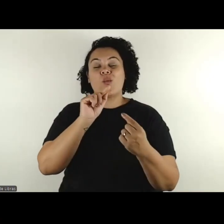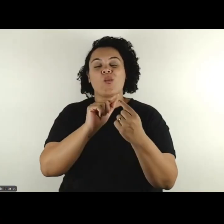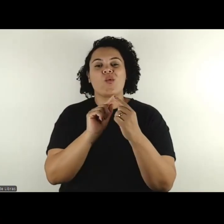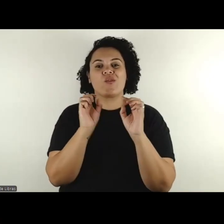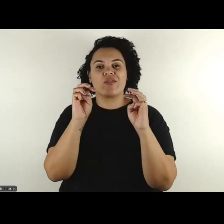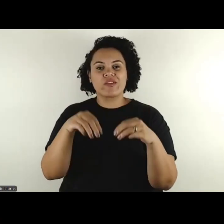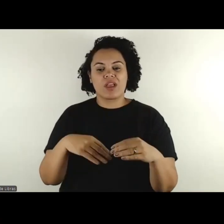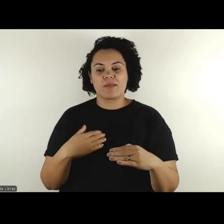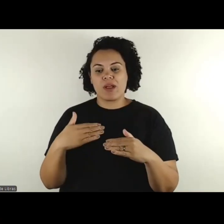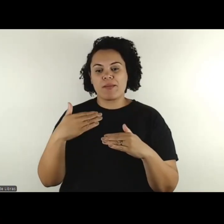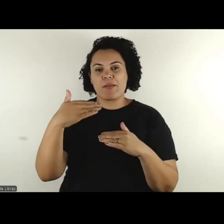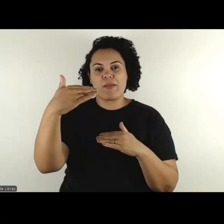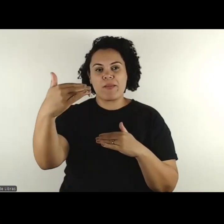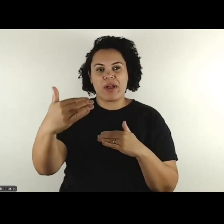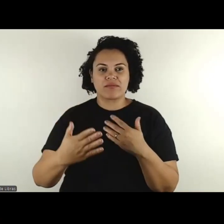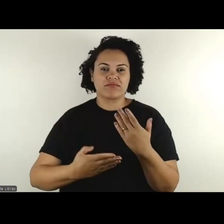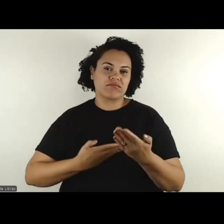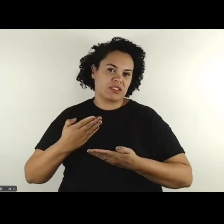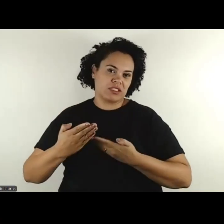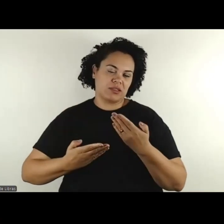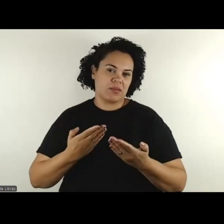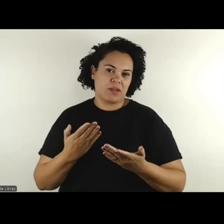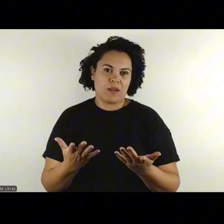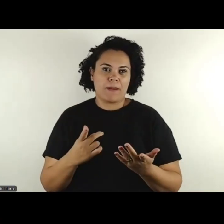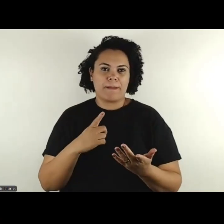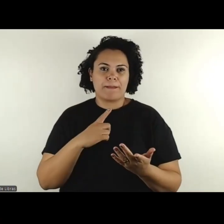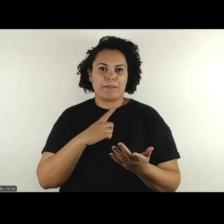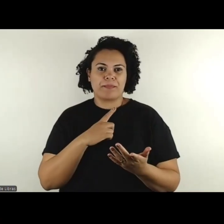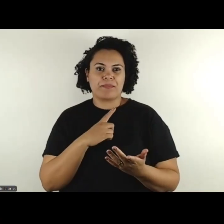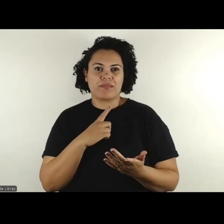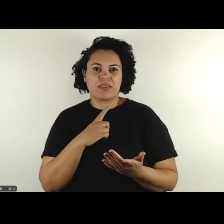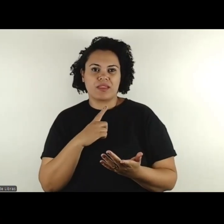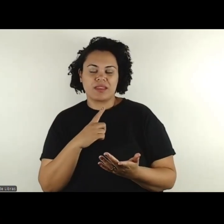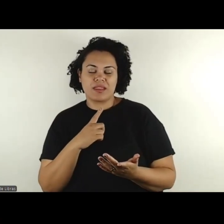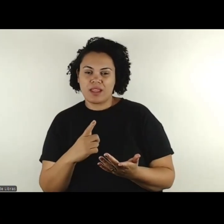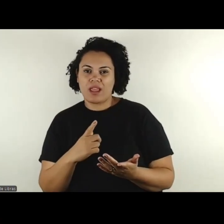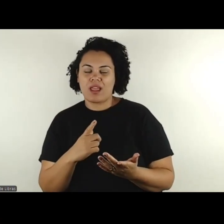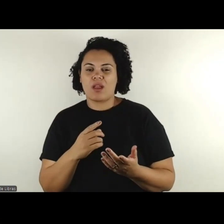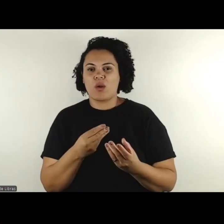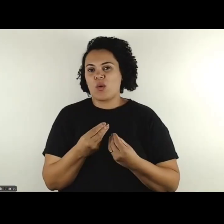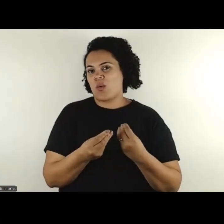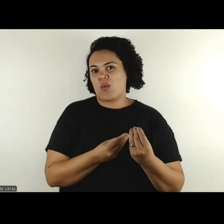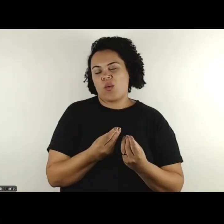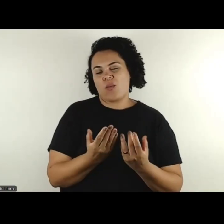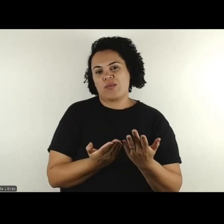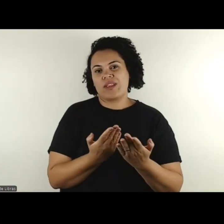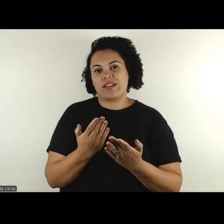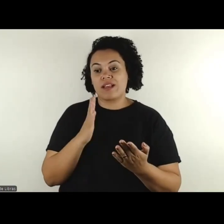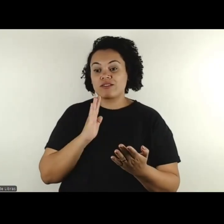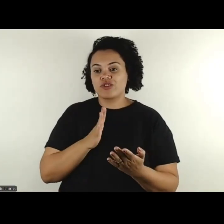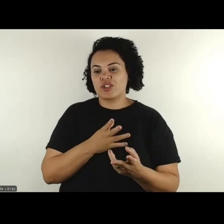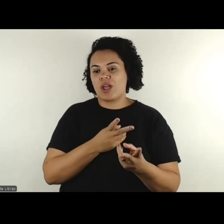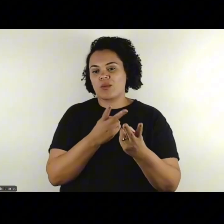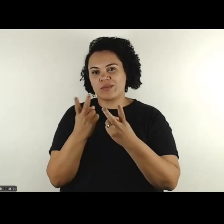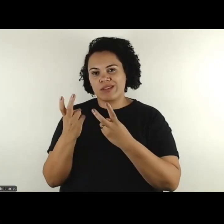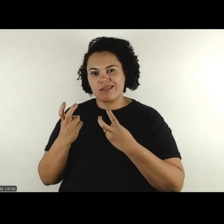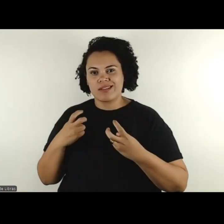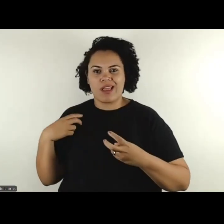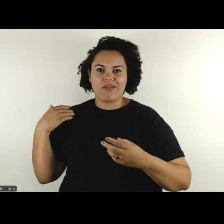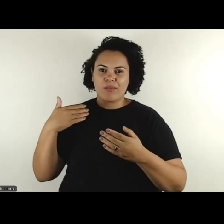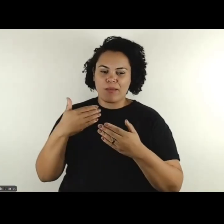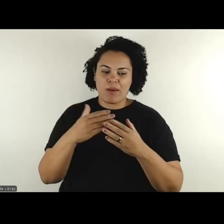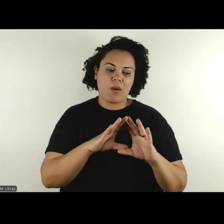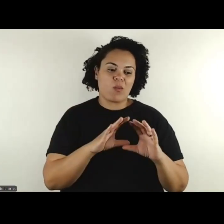processo, né, do tratamento, mas não a condição para se tratar, como a gente vem observando, né, que acontece nas